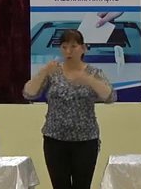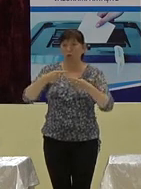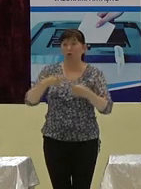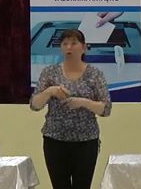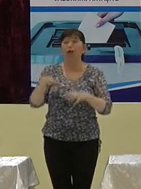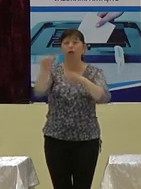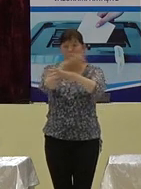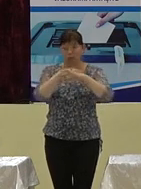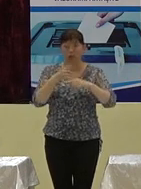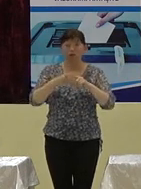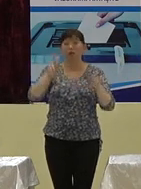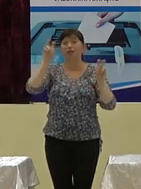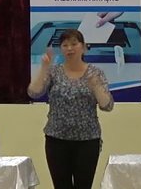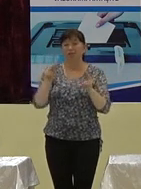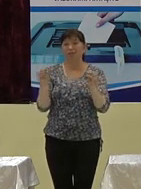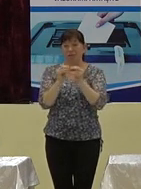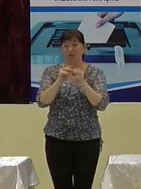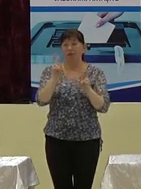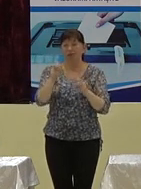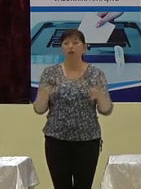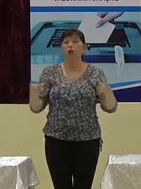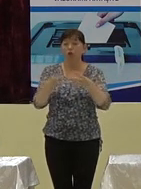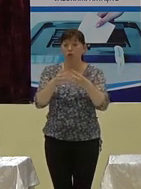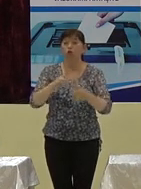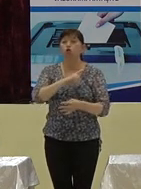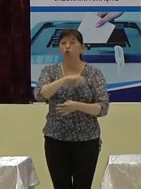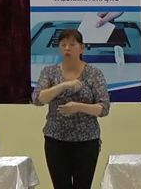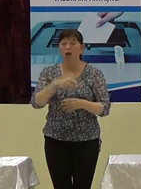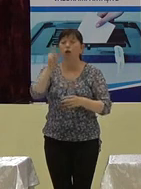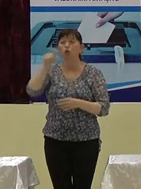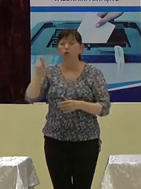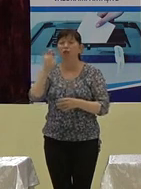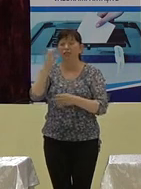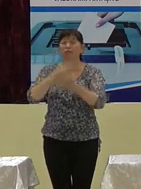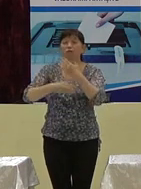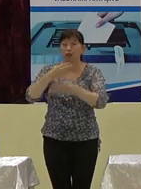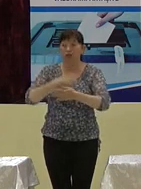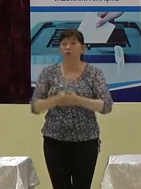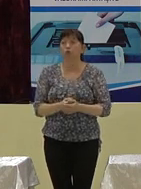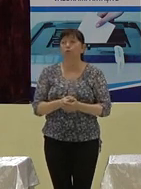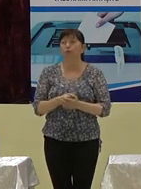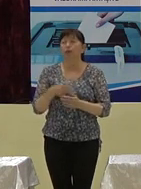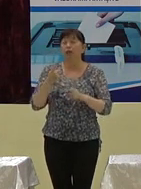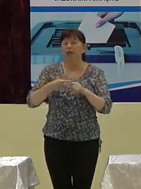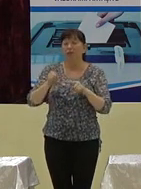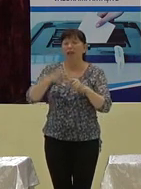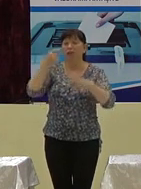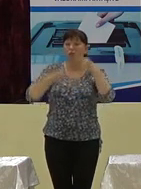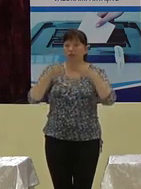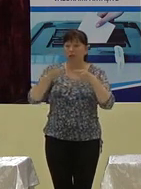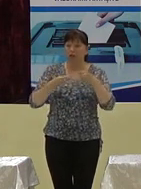publice intitulate cu același generic Incluziunea socială a persoanelor cu necesități speciale. La aceste